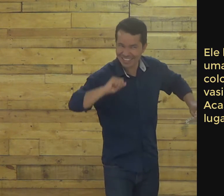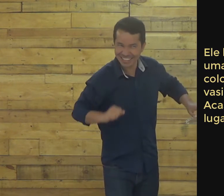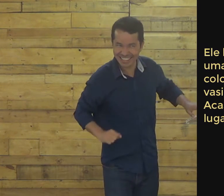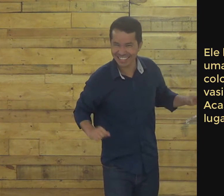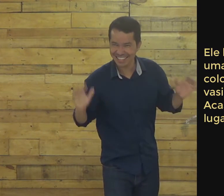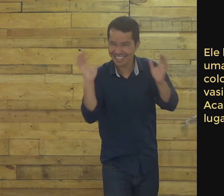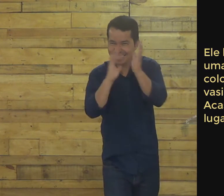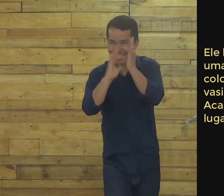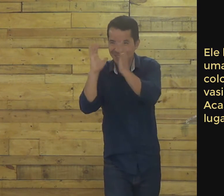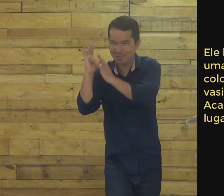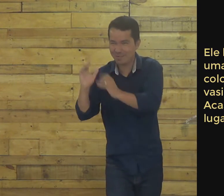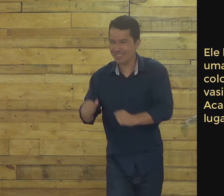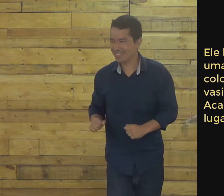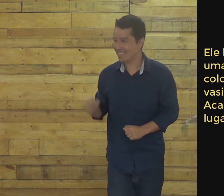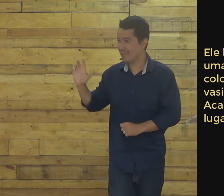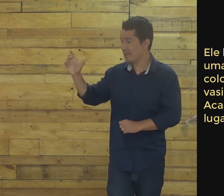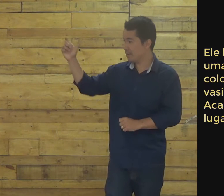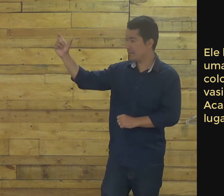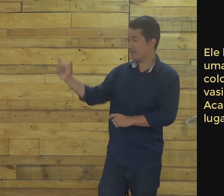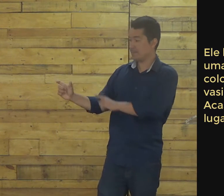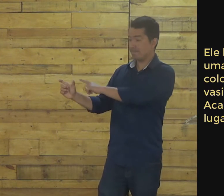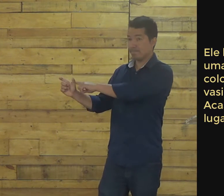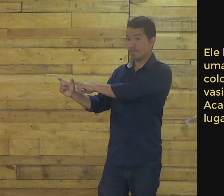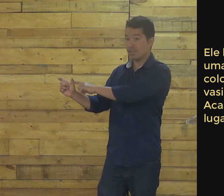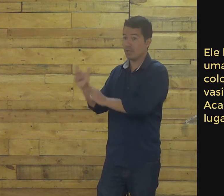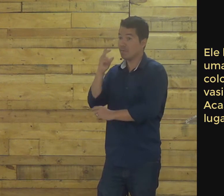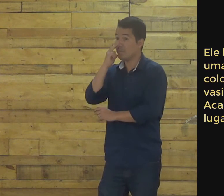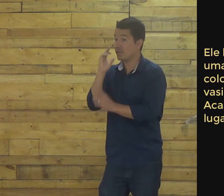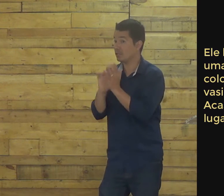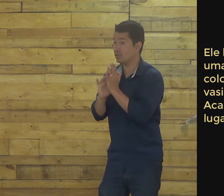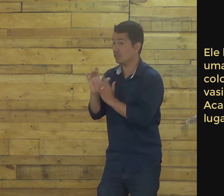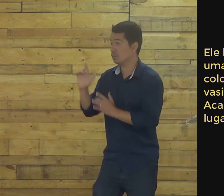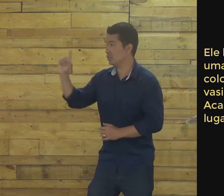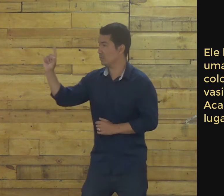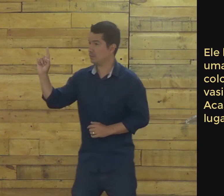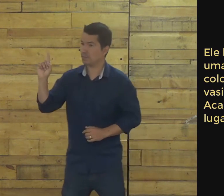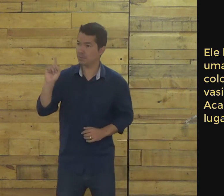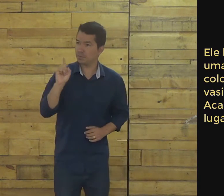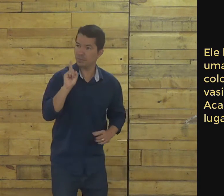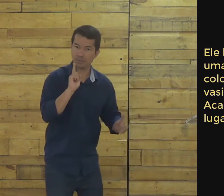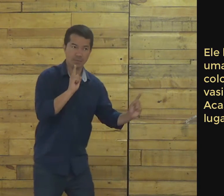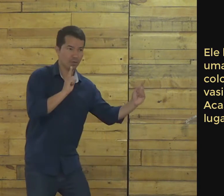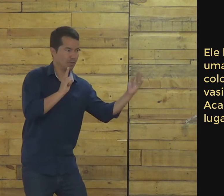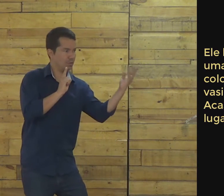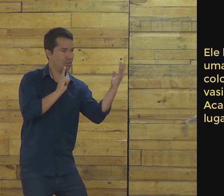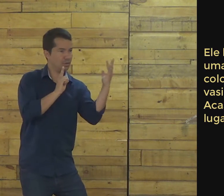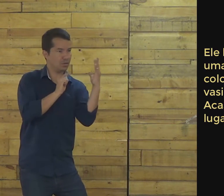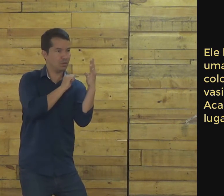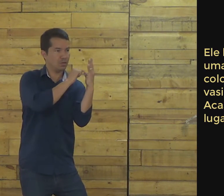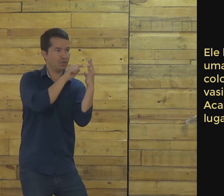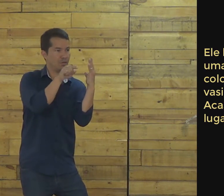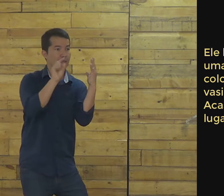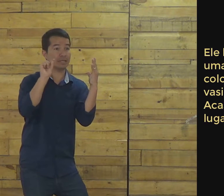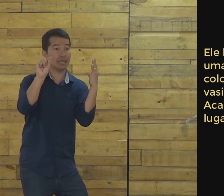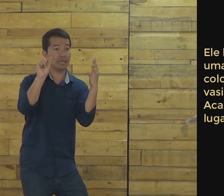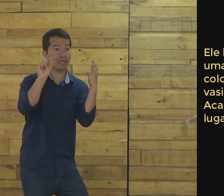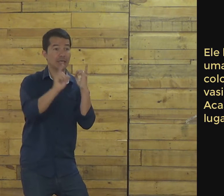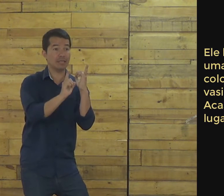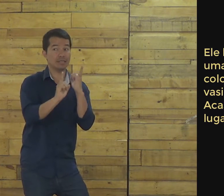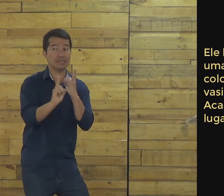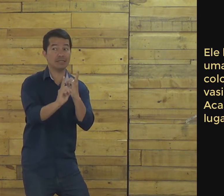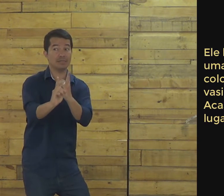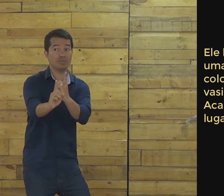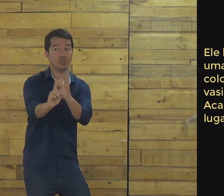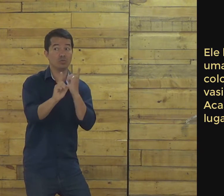Não é Marcos, não. É Jesus. Ele, a palavra eles, se refere a Jesus. Ele lhes